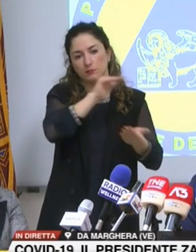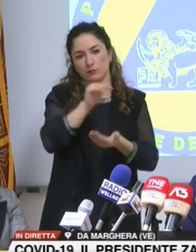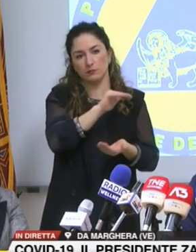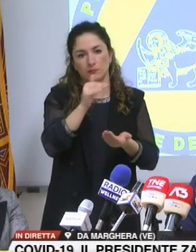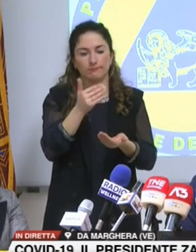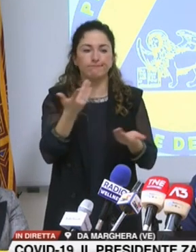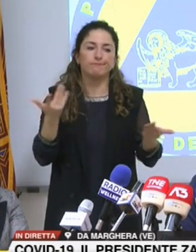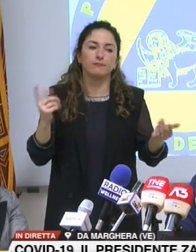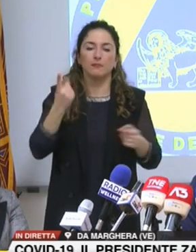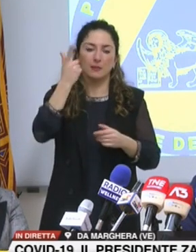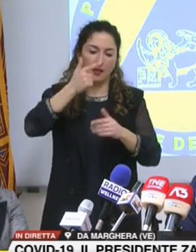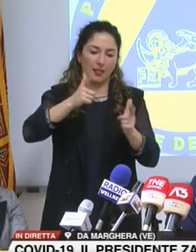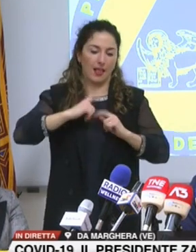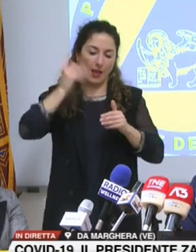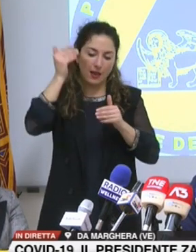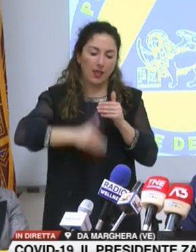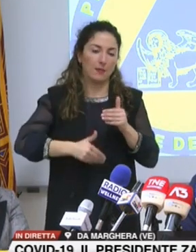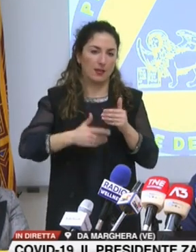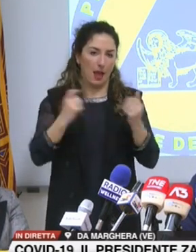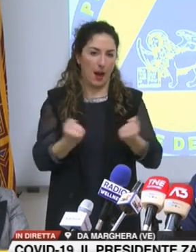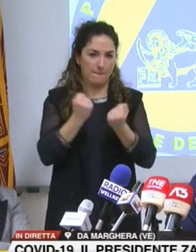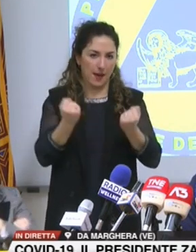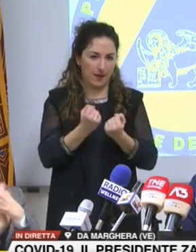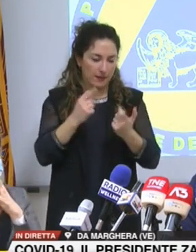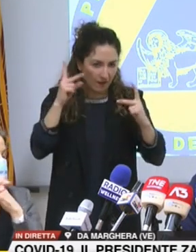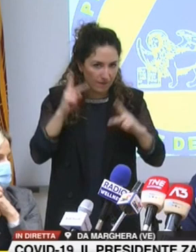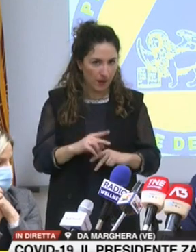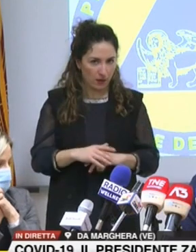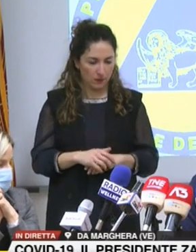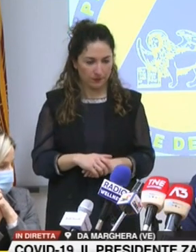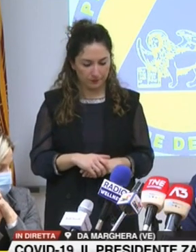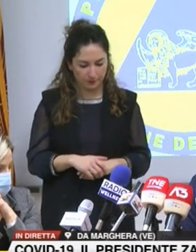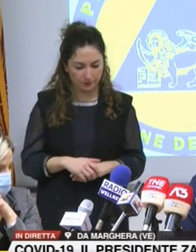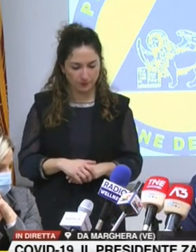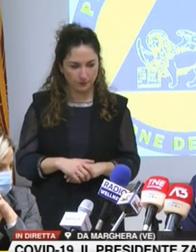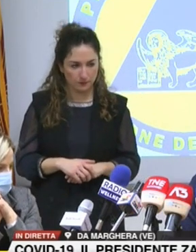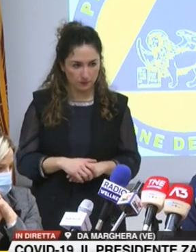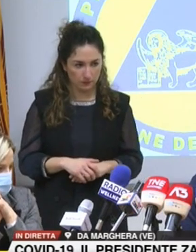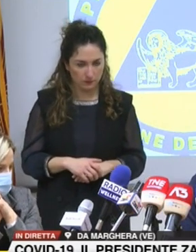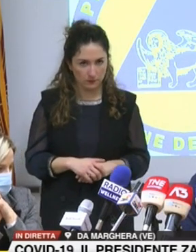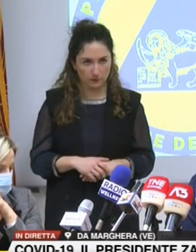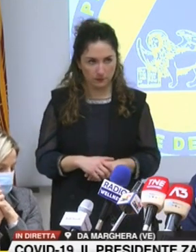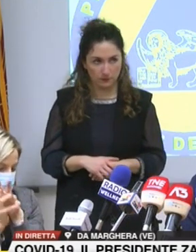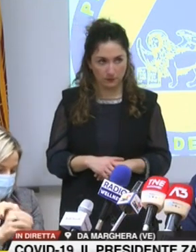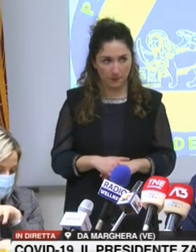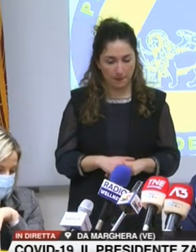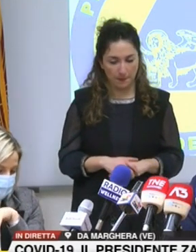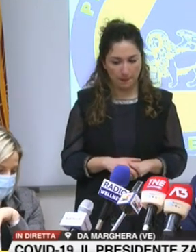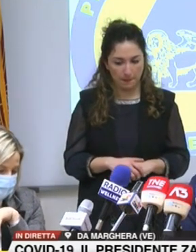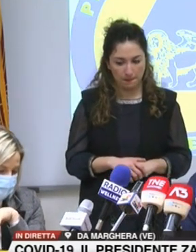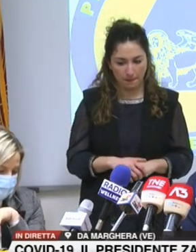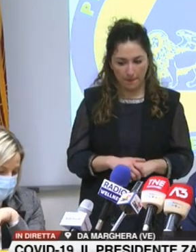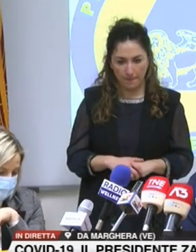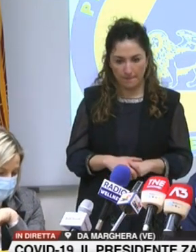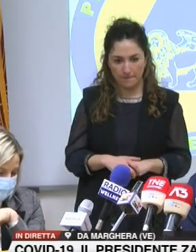è la principale limitante della nostra campagna. Ma anche il fatto attualmente di non avere una base